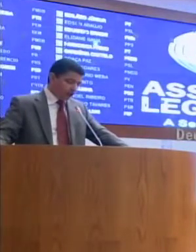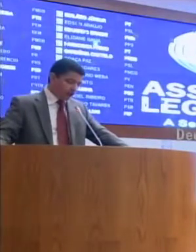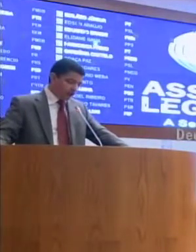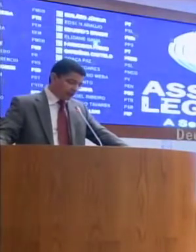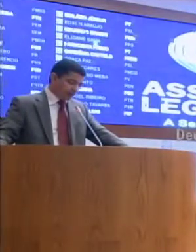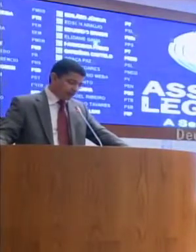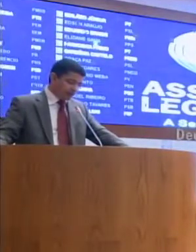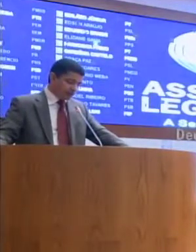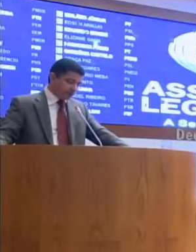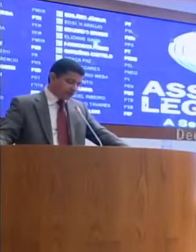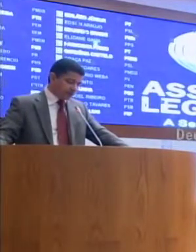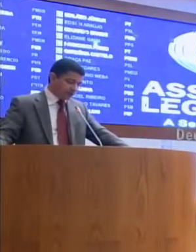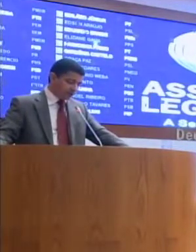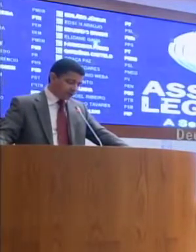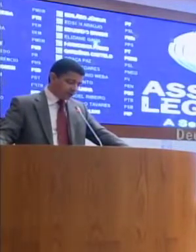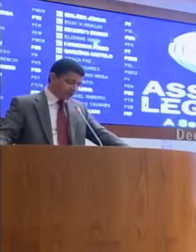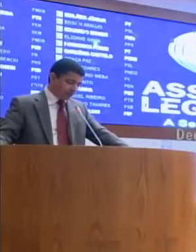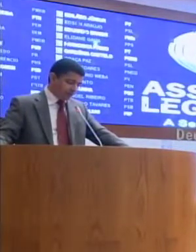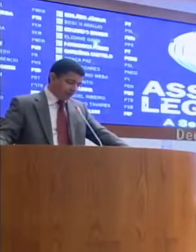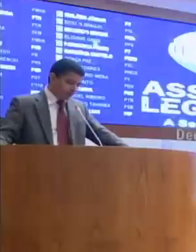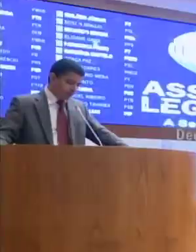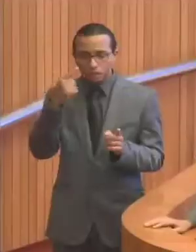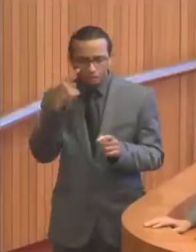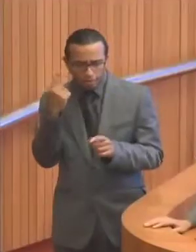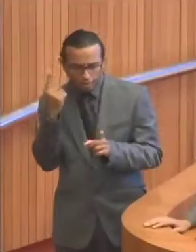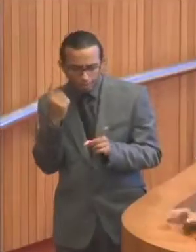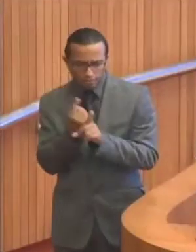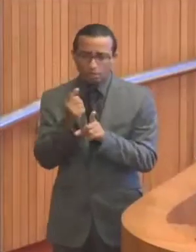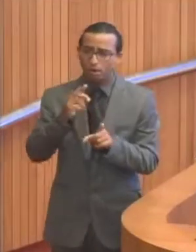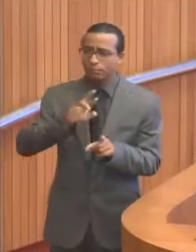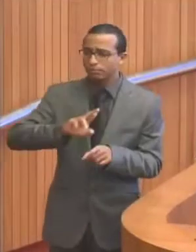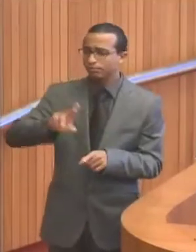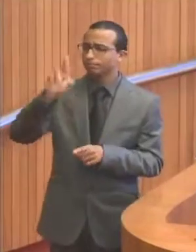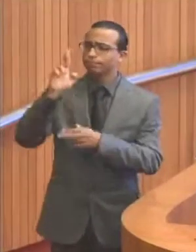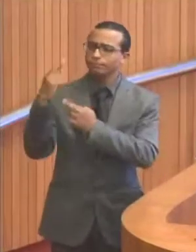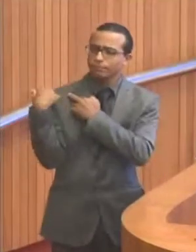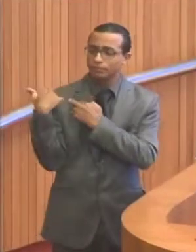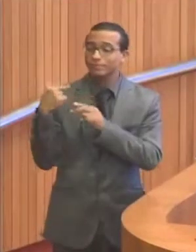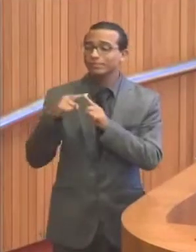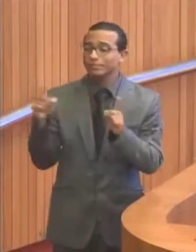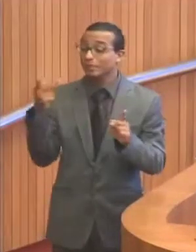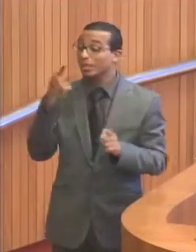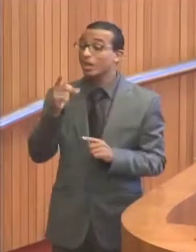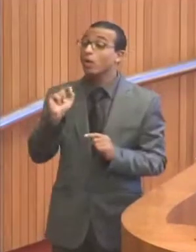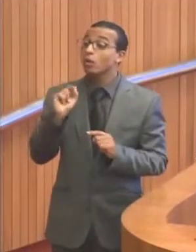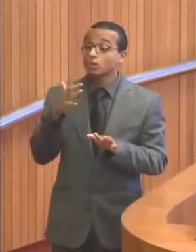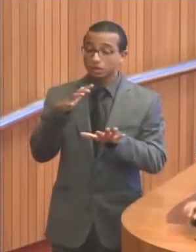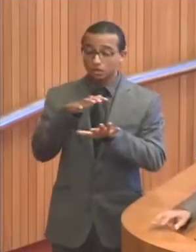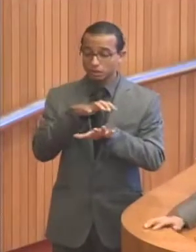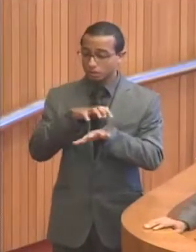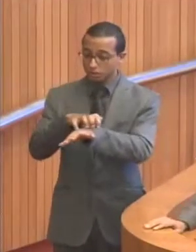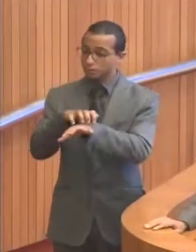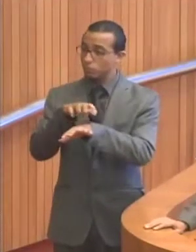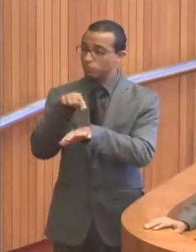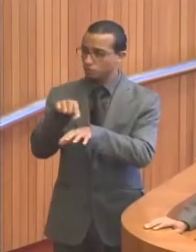ou alguém vai ter que ser responsável por isso. Mas nós estamos falando de transporte escolar.